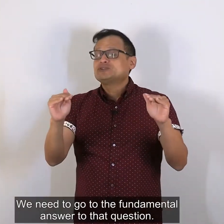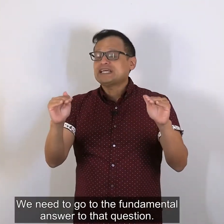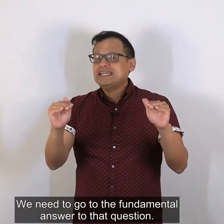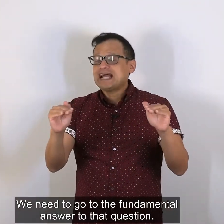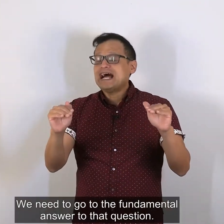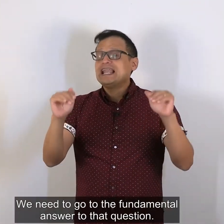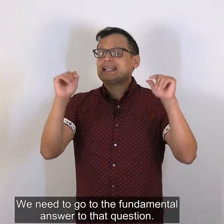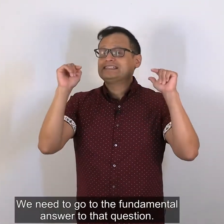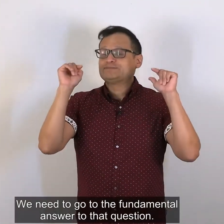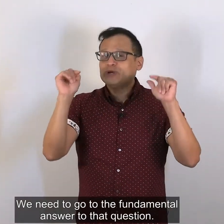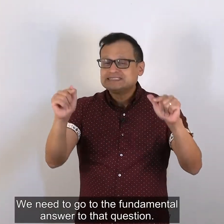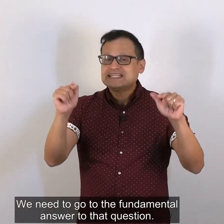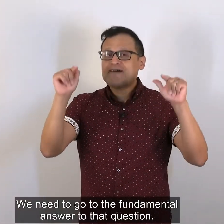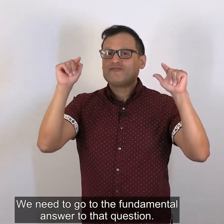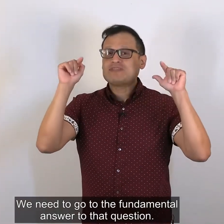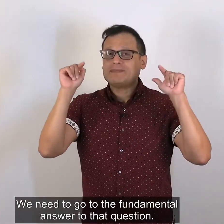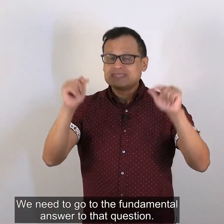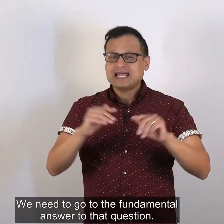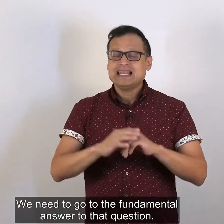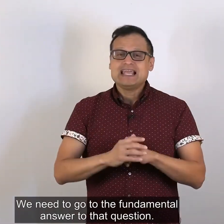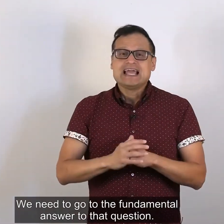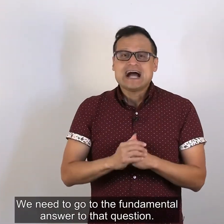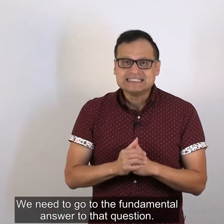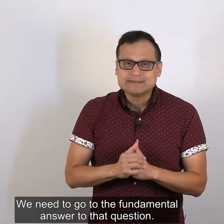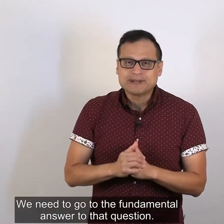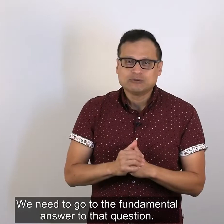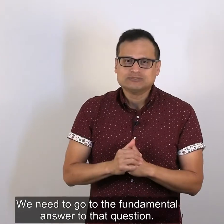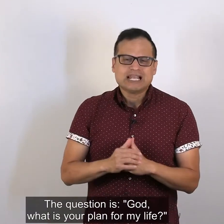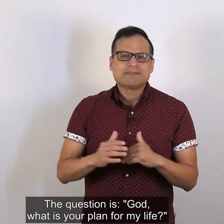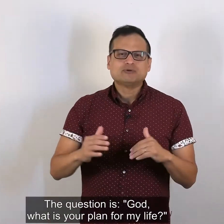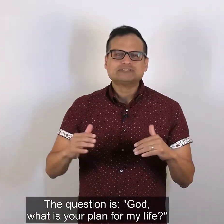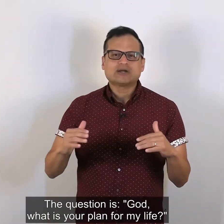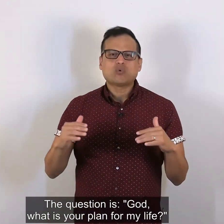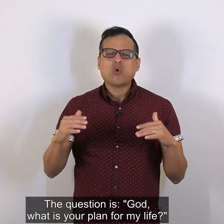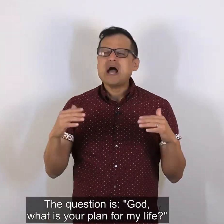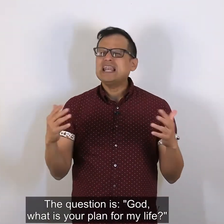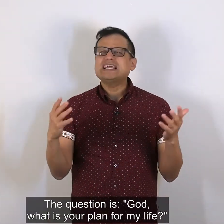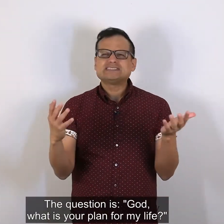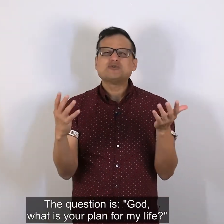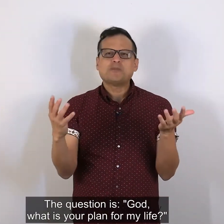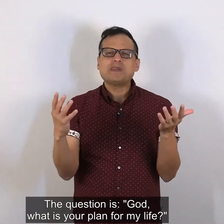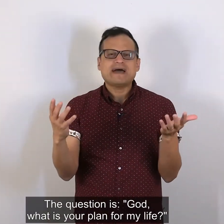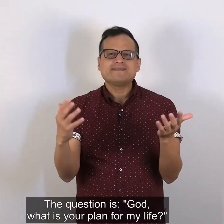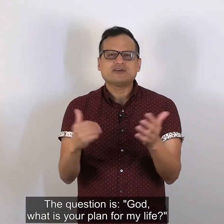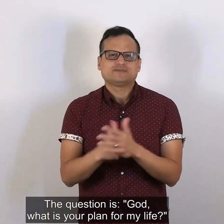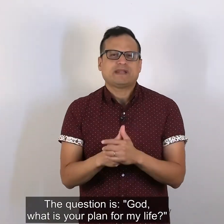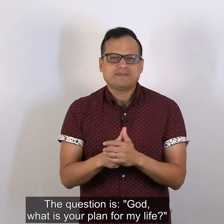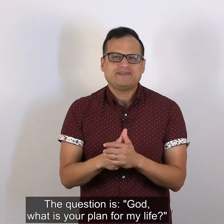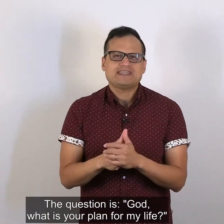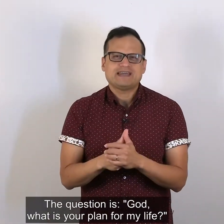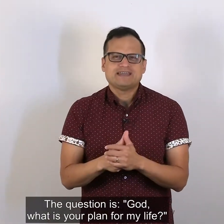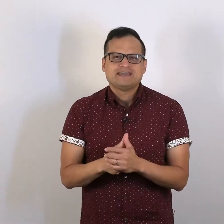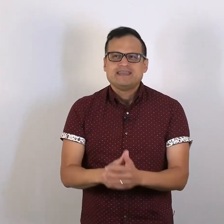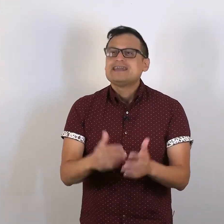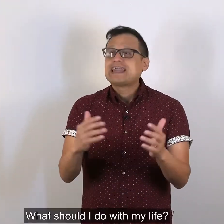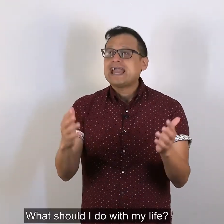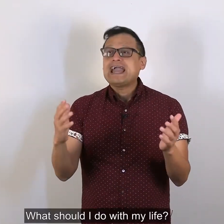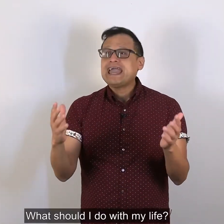ir a la respuesta fundamental a esa pregunta. La pregunta, ¿cuál es tu plan, Dios, para mi vida? ¿Qué